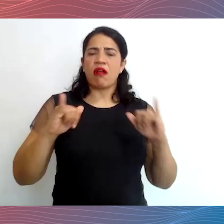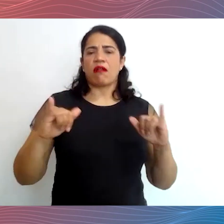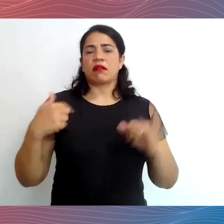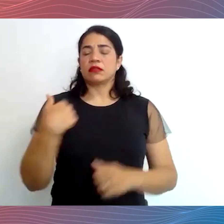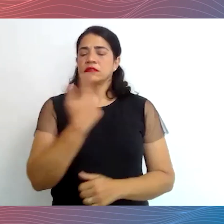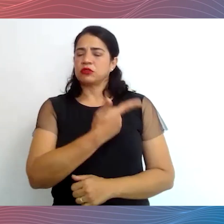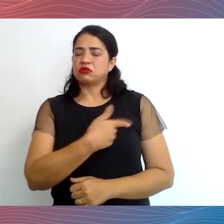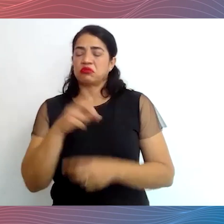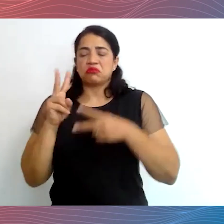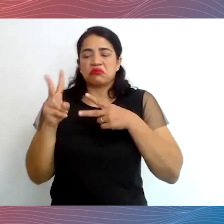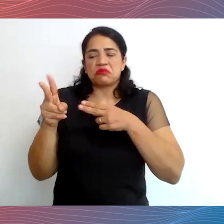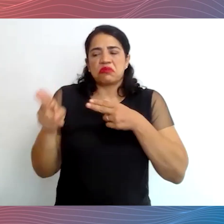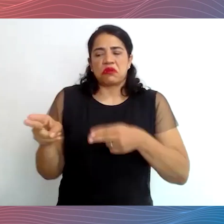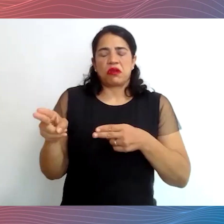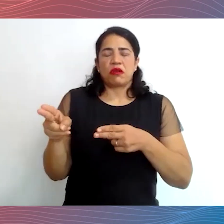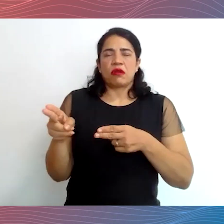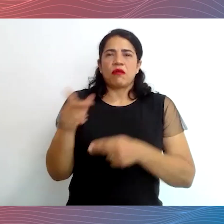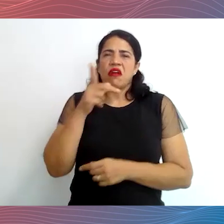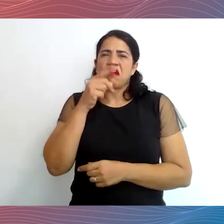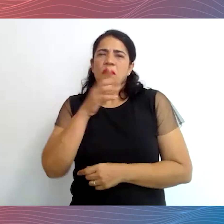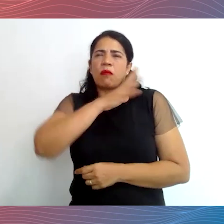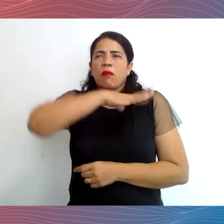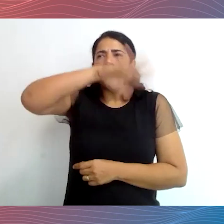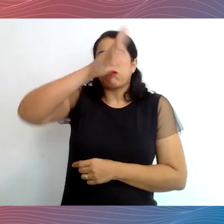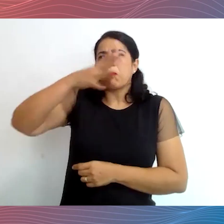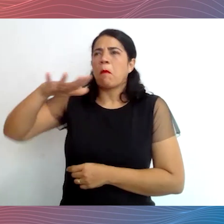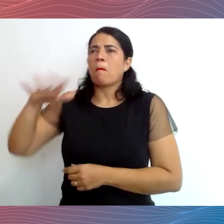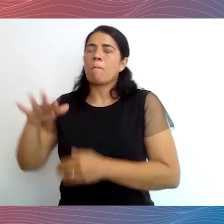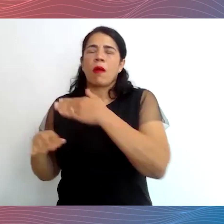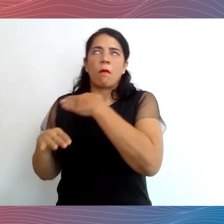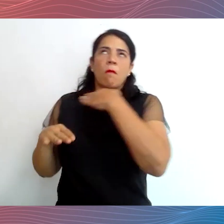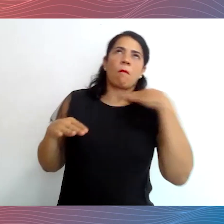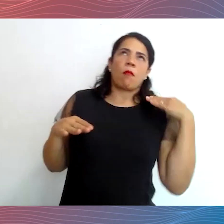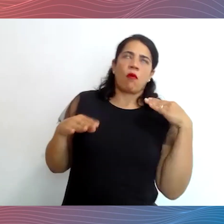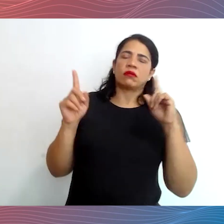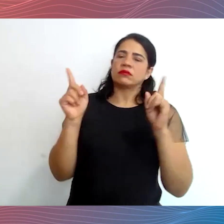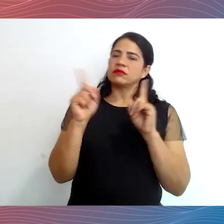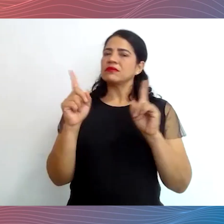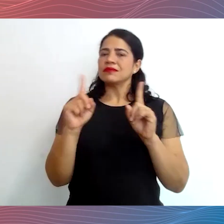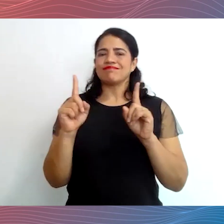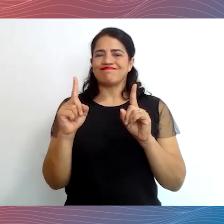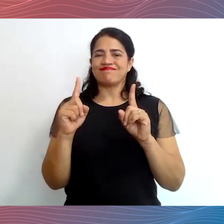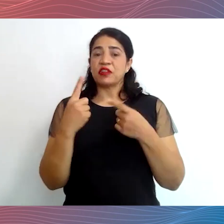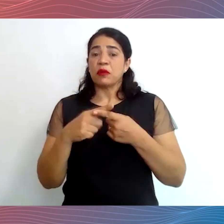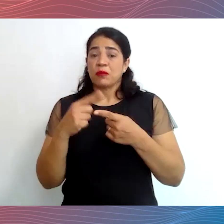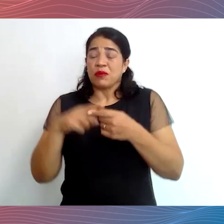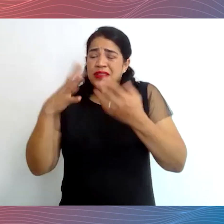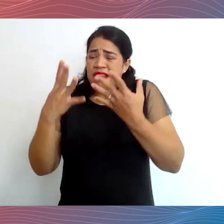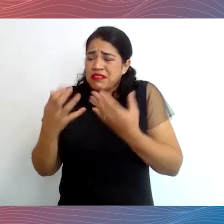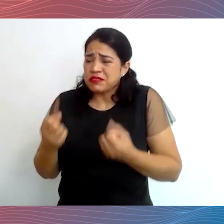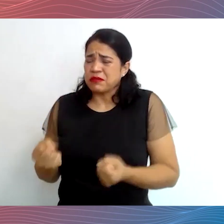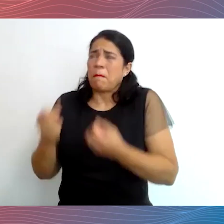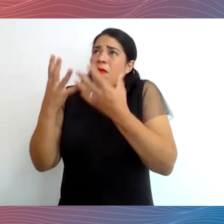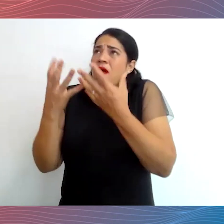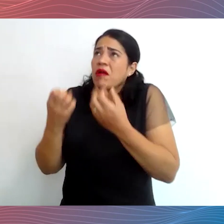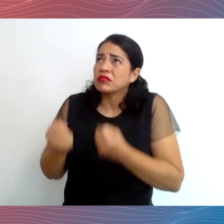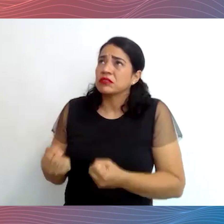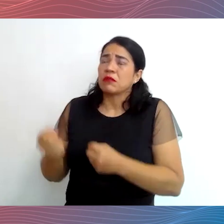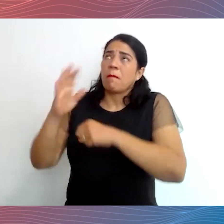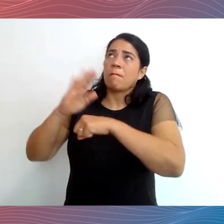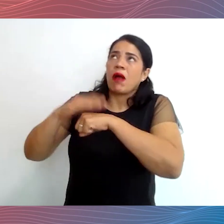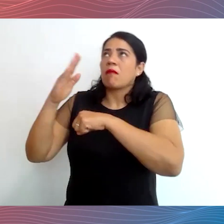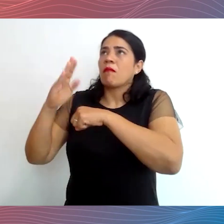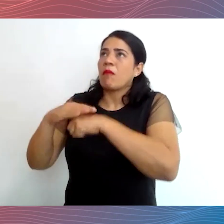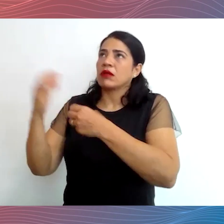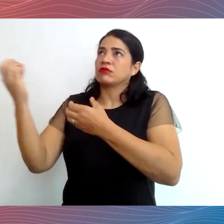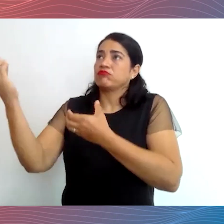O mar morto recebe rios da graça, mas para nele, não flui para nenhum outro lugar, porque